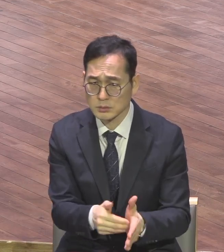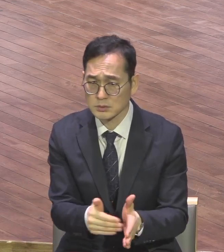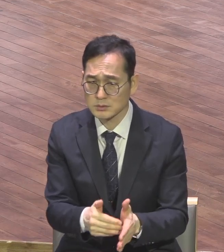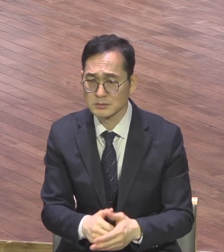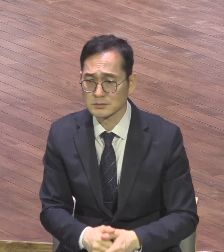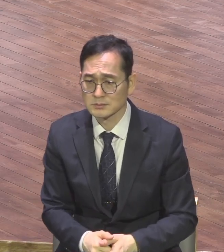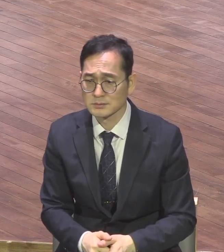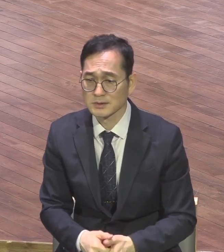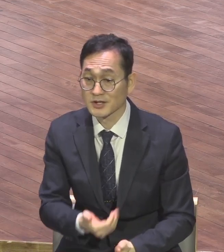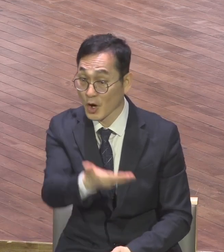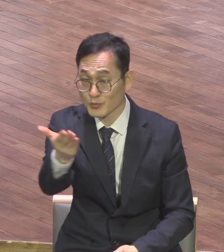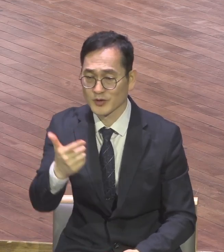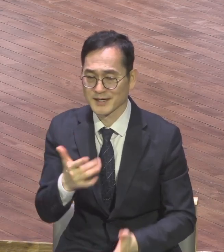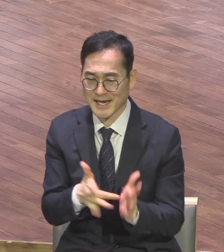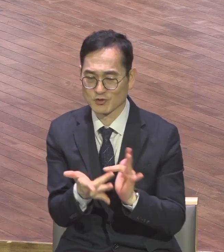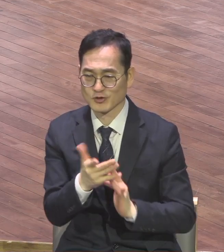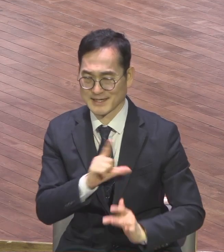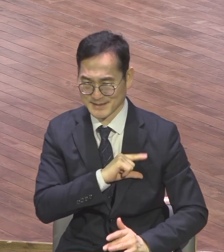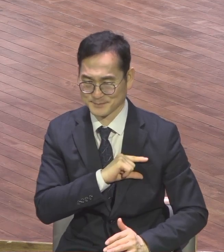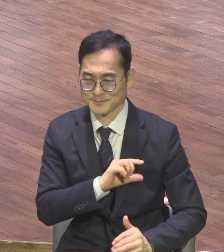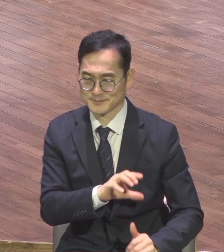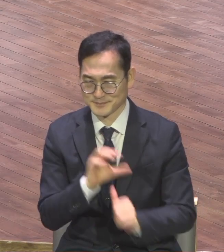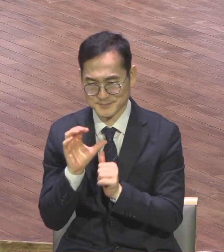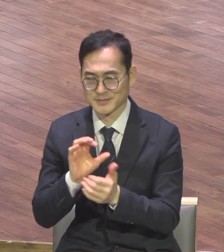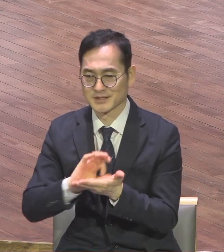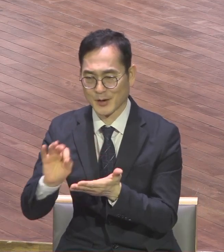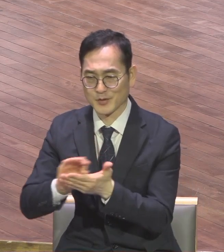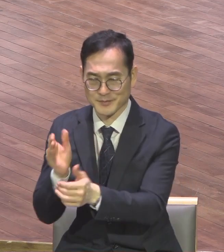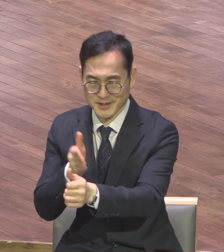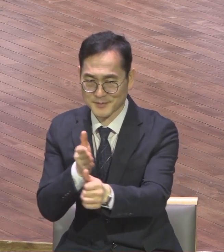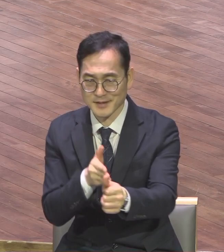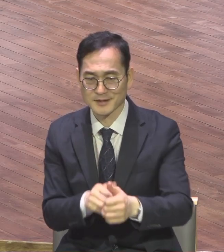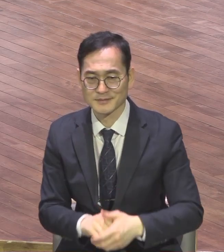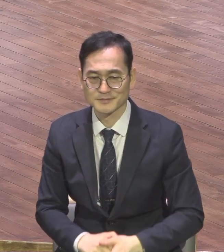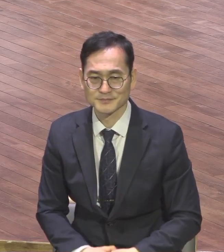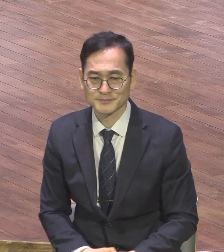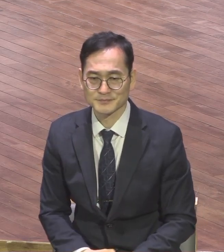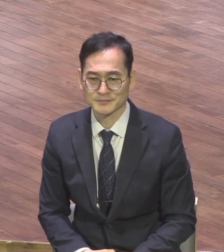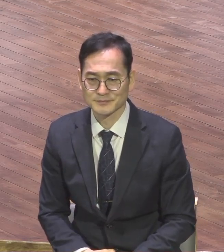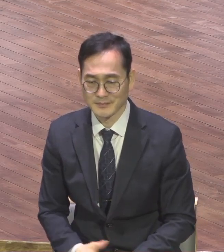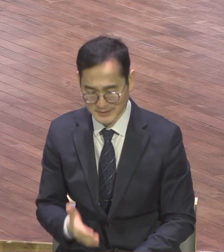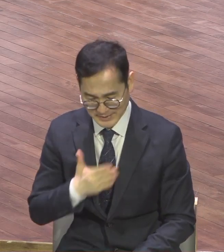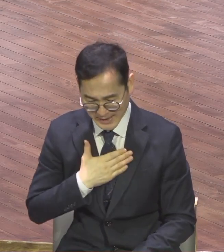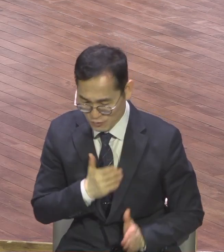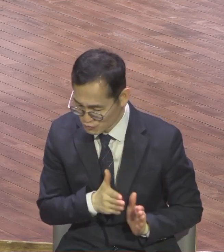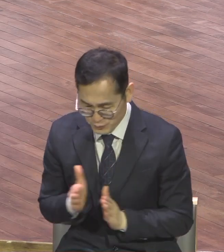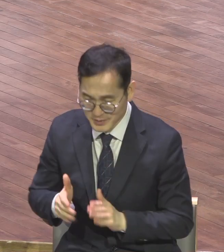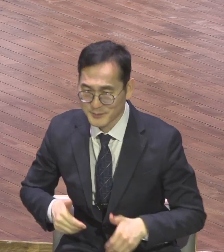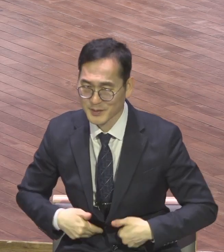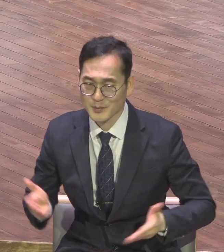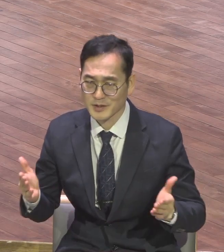이름 서시기 바랍니다. 무슨 준비를 많이 해서 내가가 뭐 필요해. 내가가 필요 없어요. 그냥